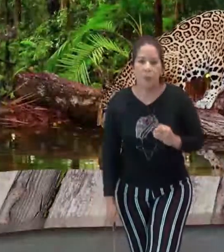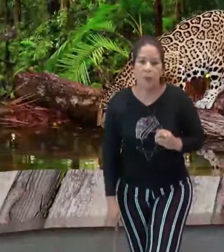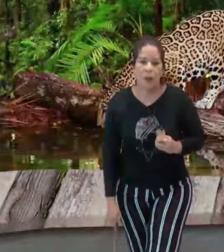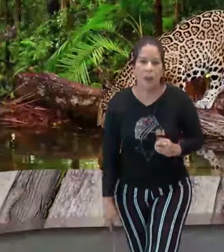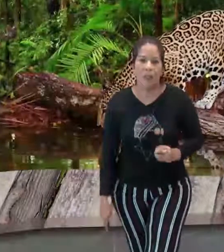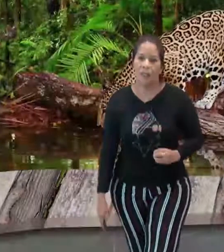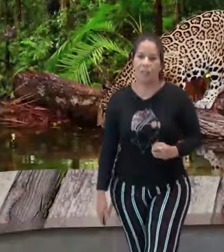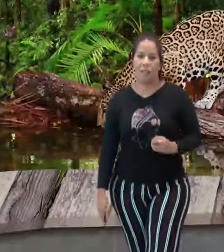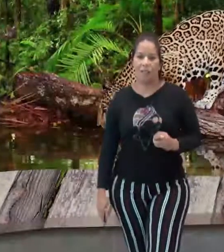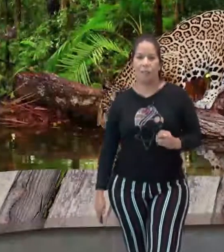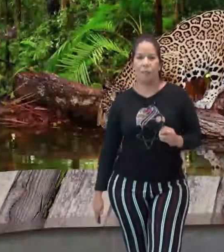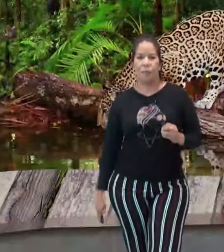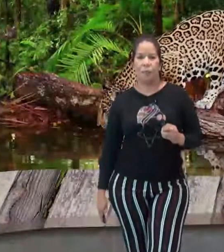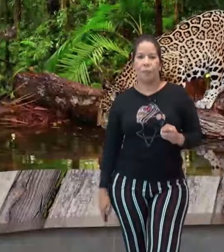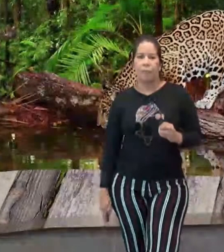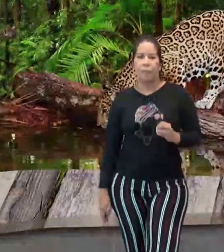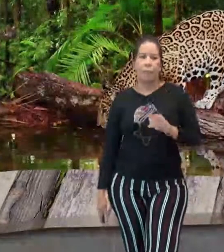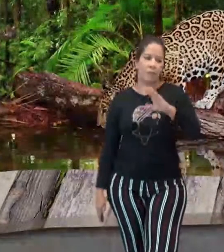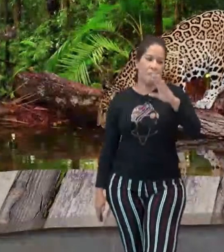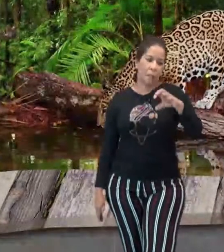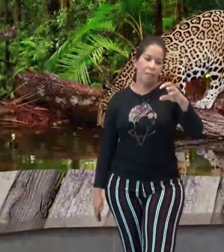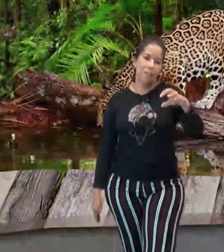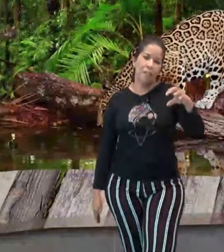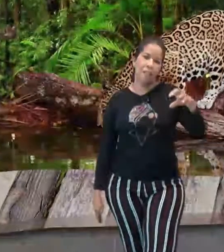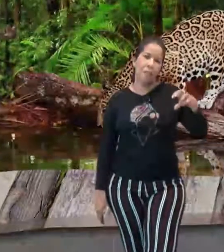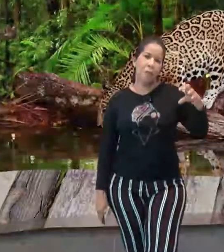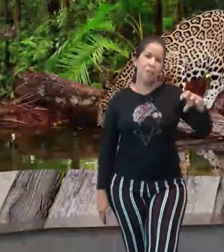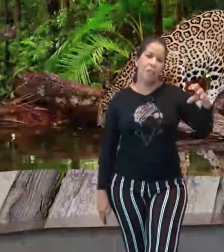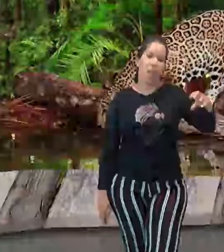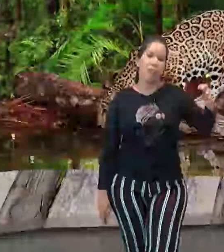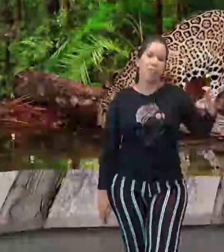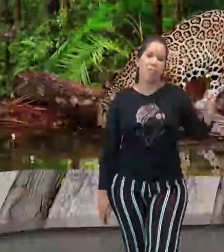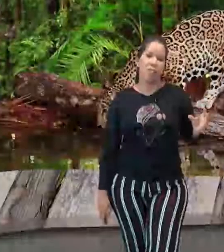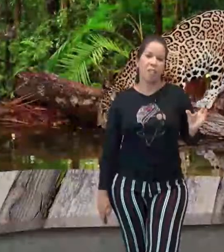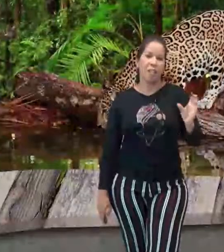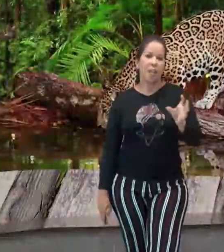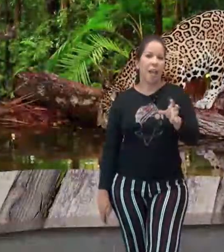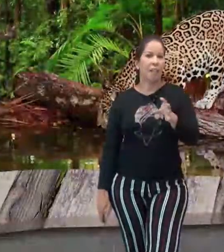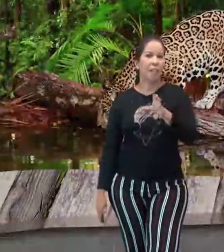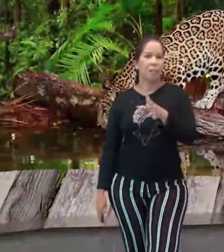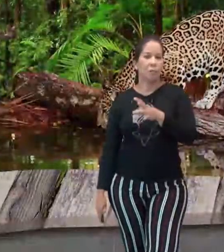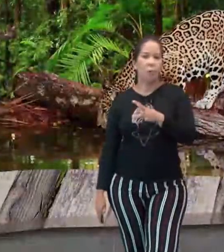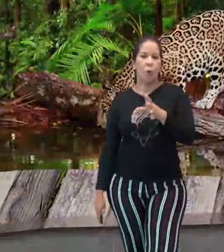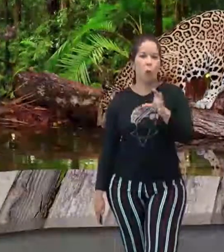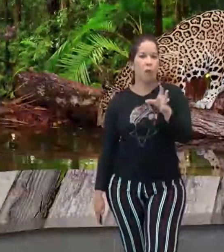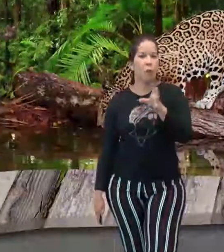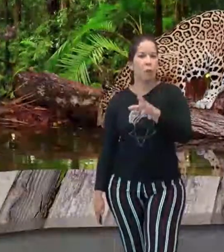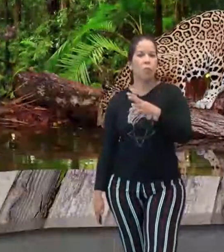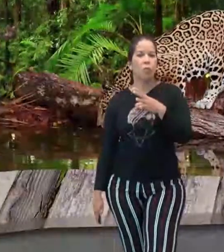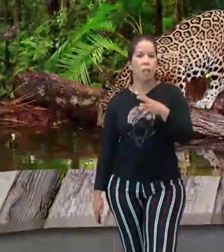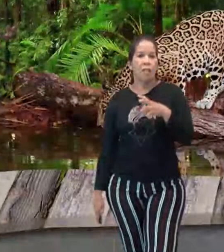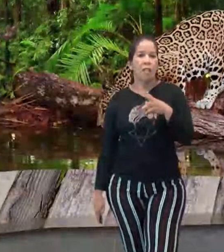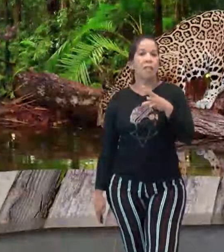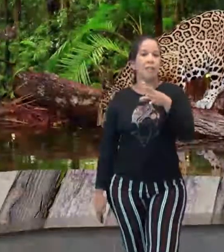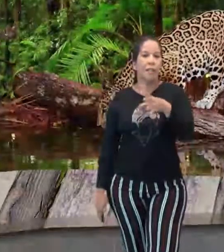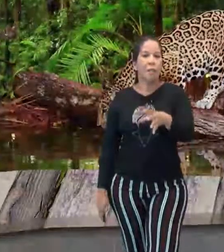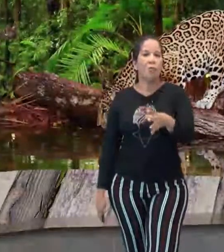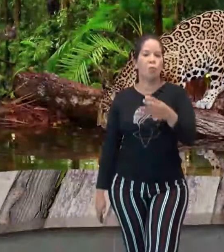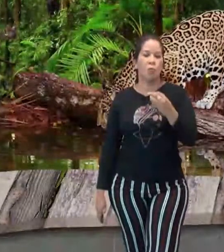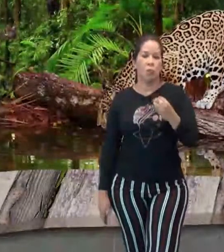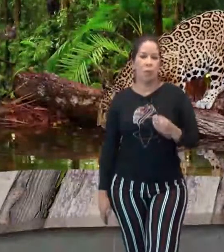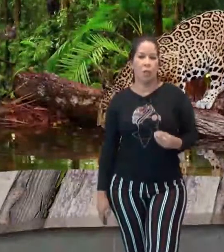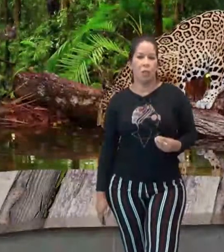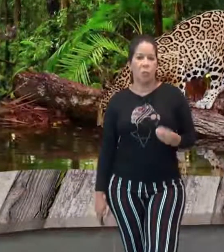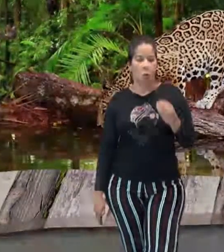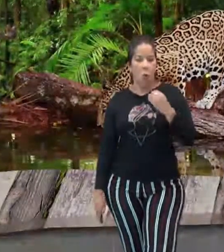muito importantes. Por isso eles estão presentes em quantidades distintas em cada um ou em alguns sistemas